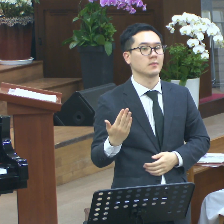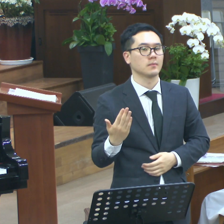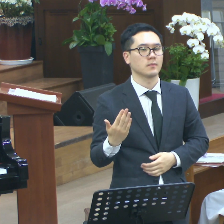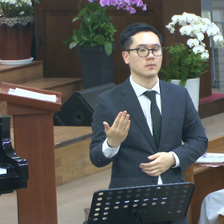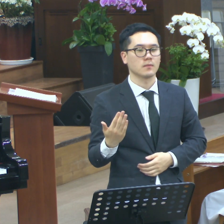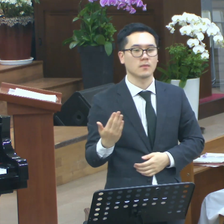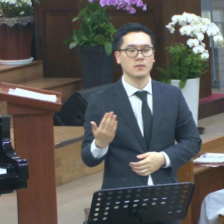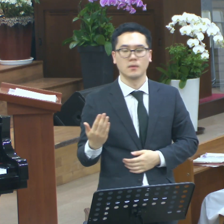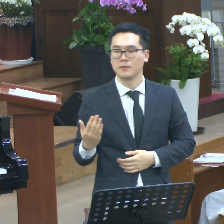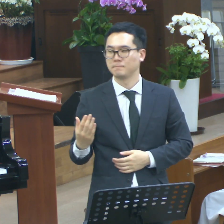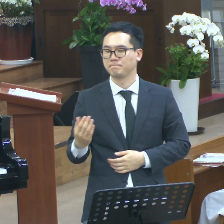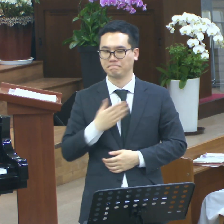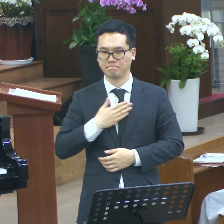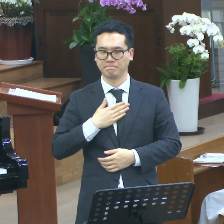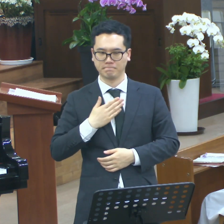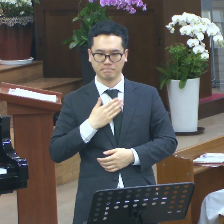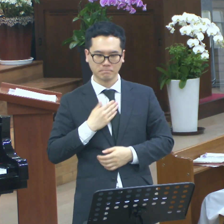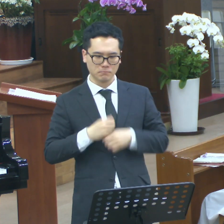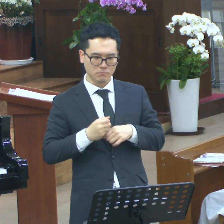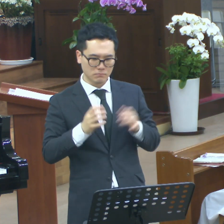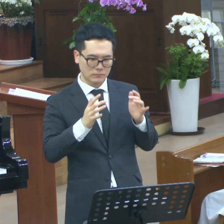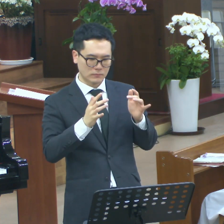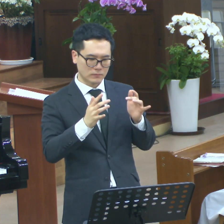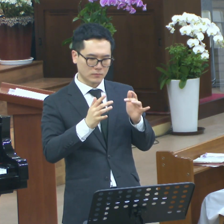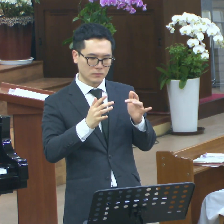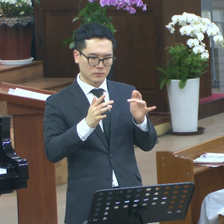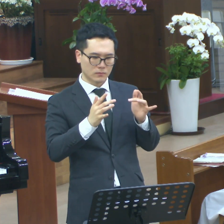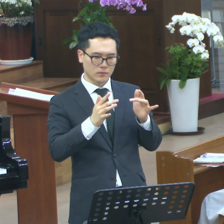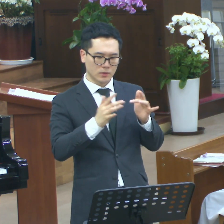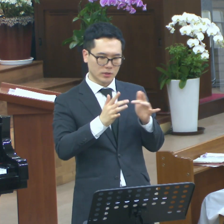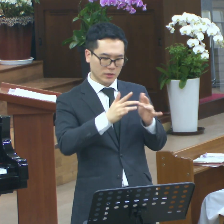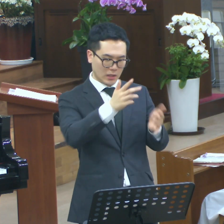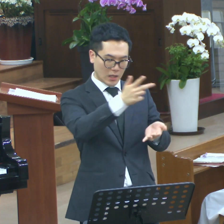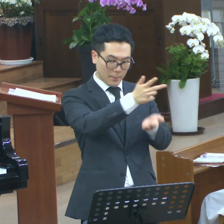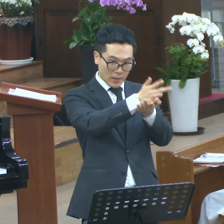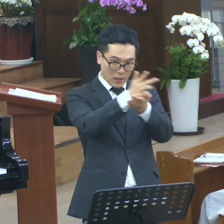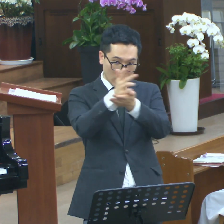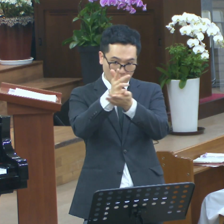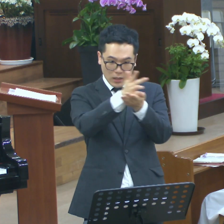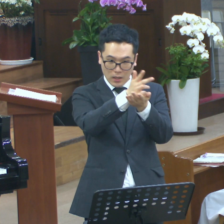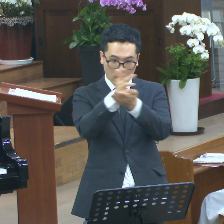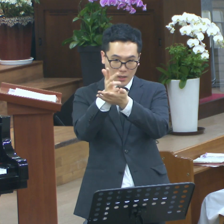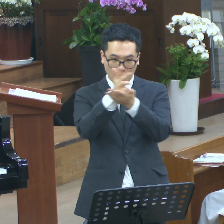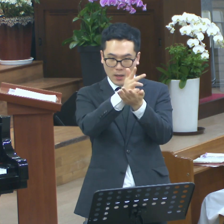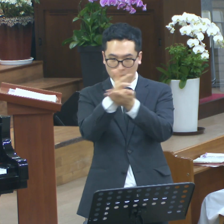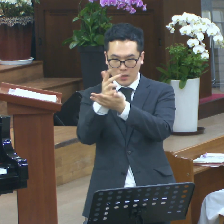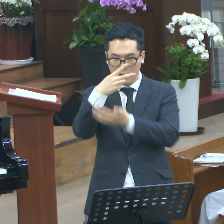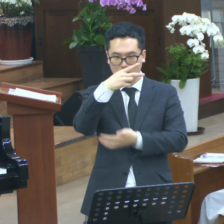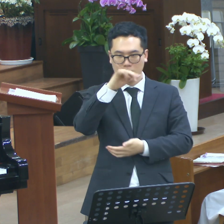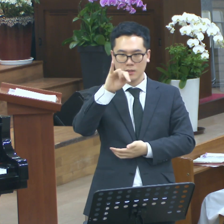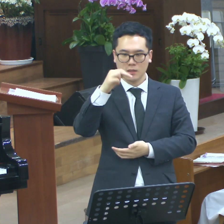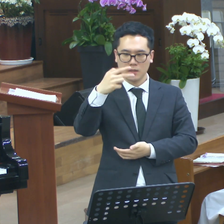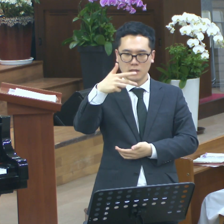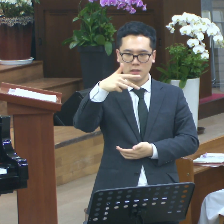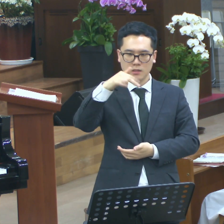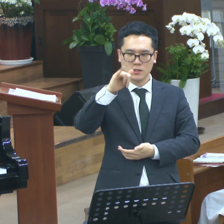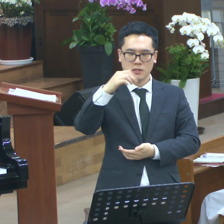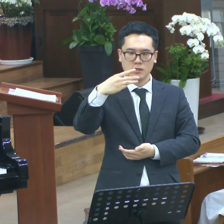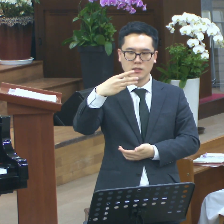저는 디지털 카메라를 처음 소니를 썼는데 어제 제가 CD를 정리하면서 거기 소니가 있더라고요. 소니 그 디지털